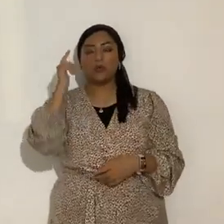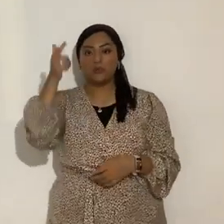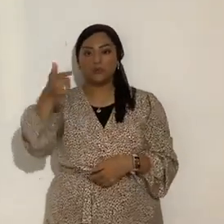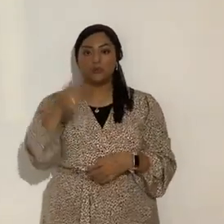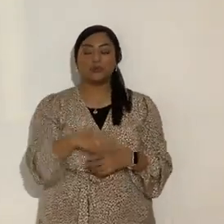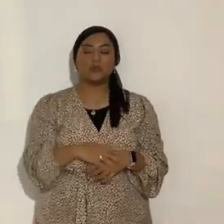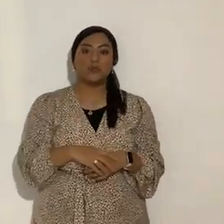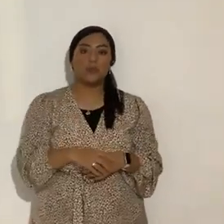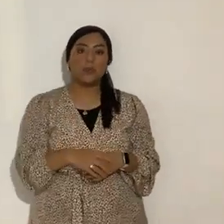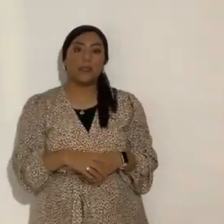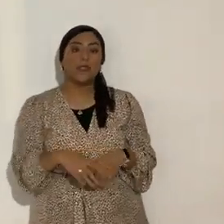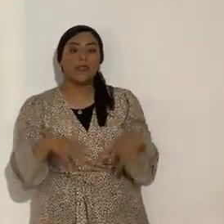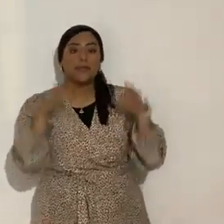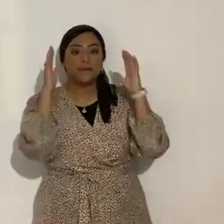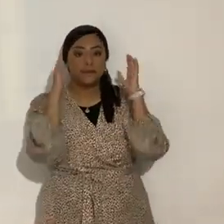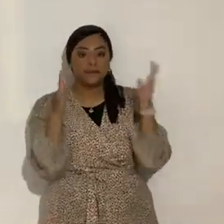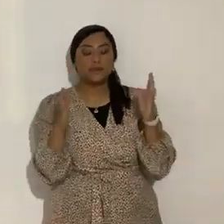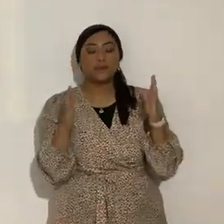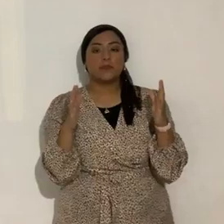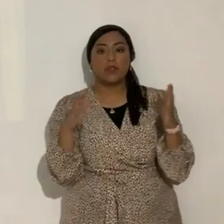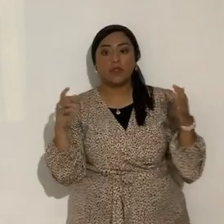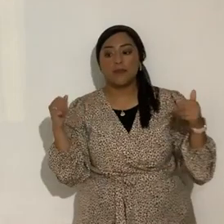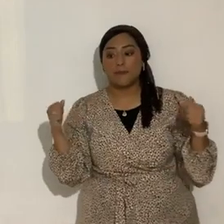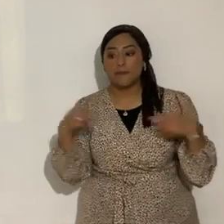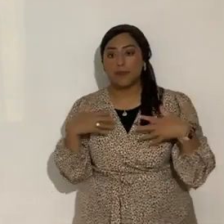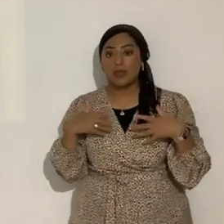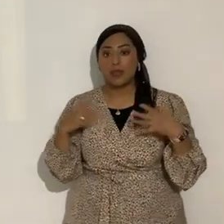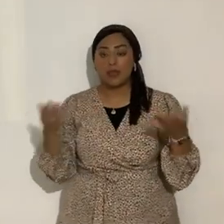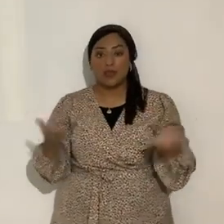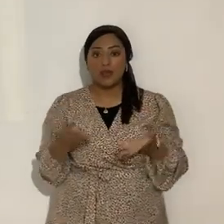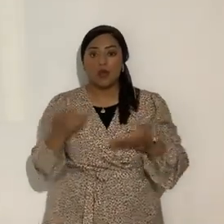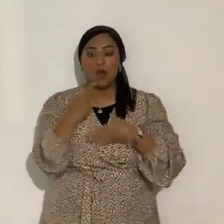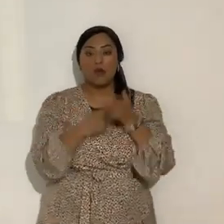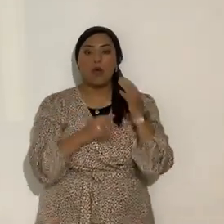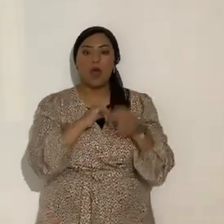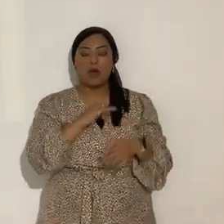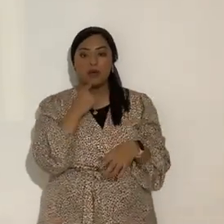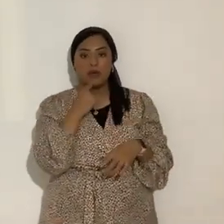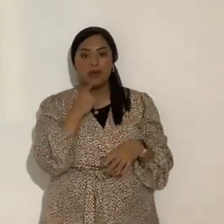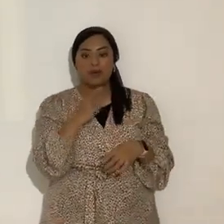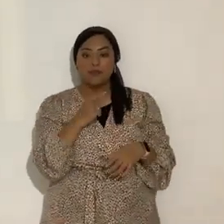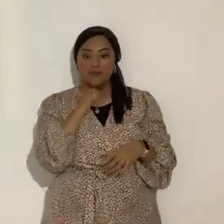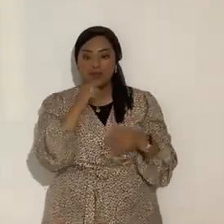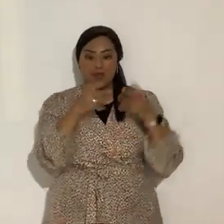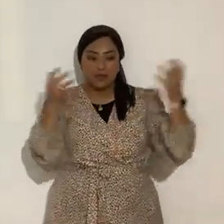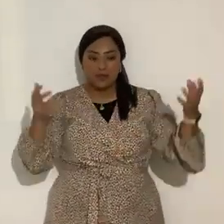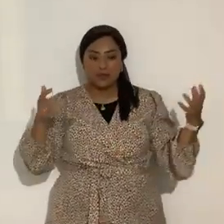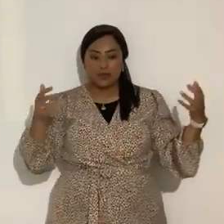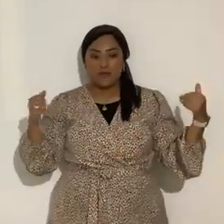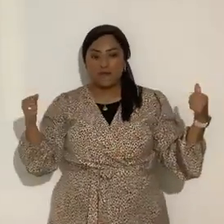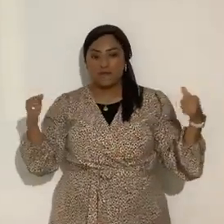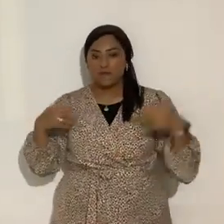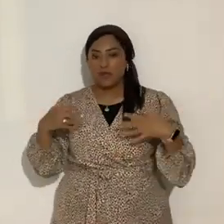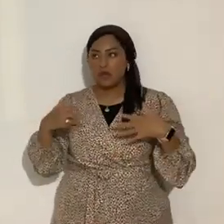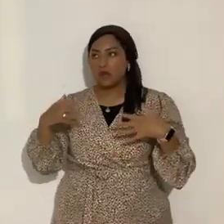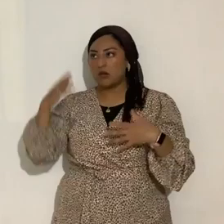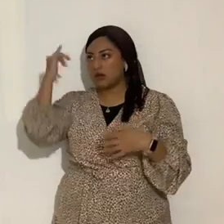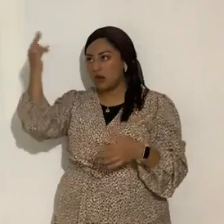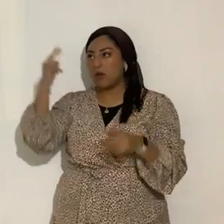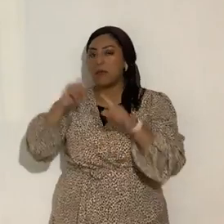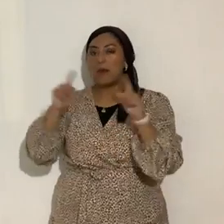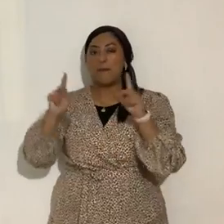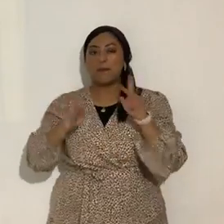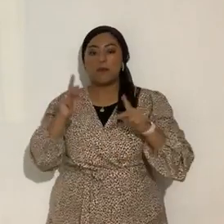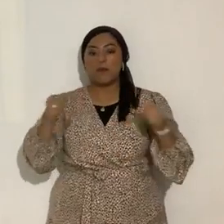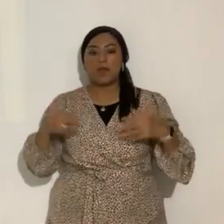bien. Realmente el temor aquí, de lo que yo decía, que no tanto es que se tema a Yahshua, sino a la propia voluntad